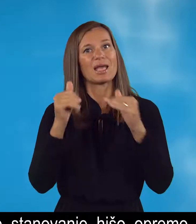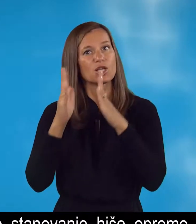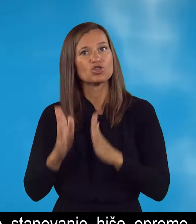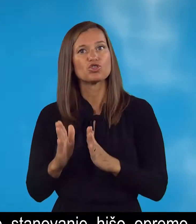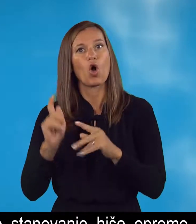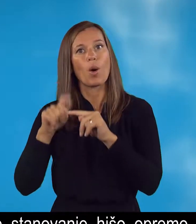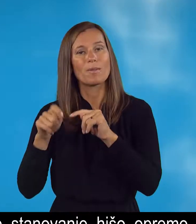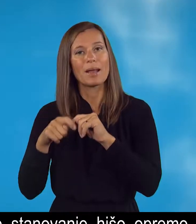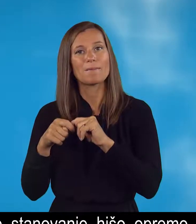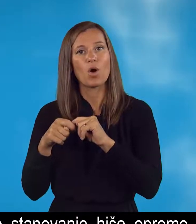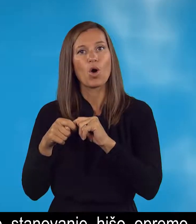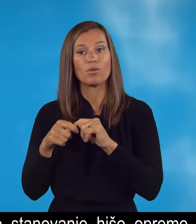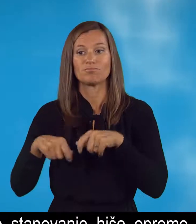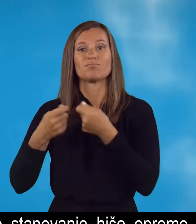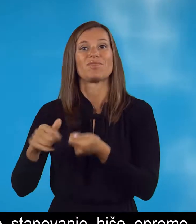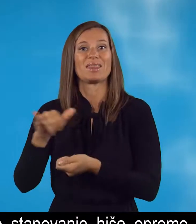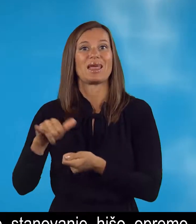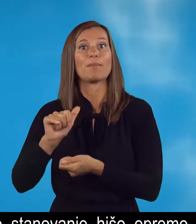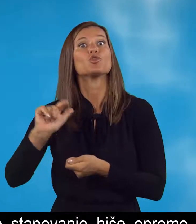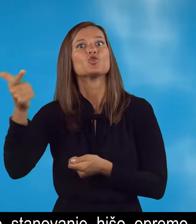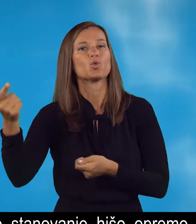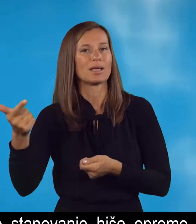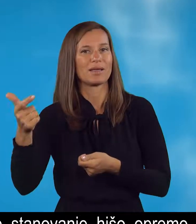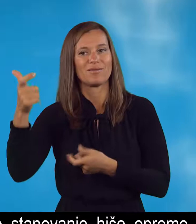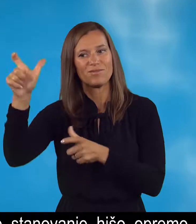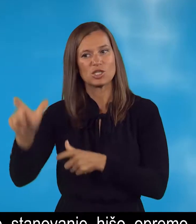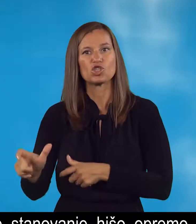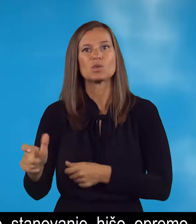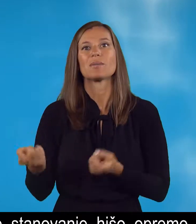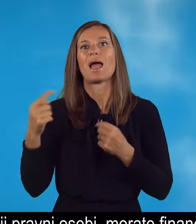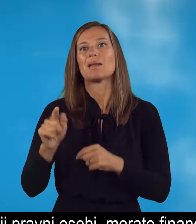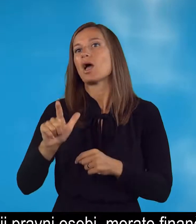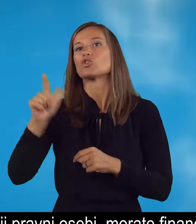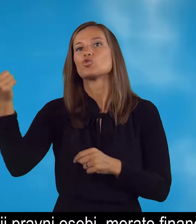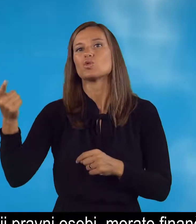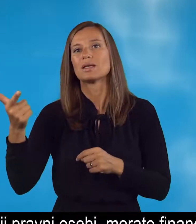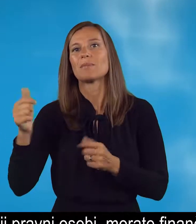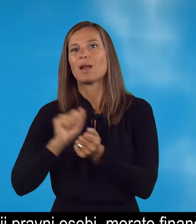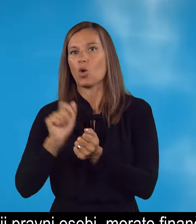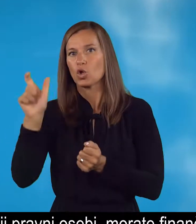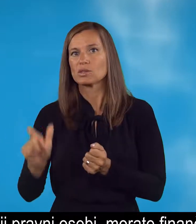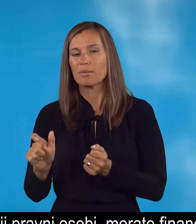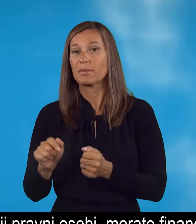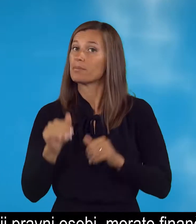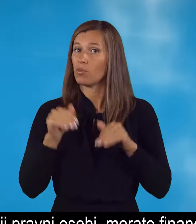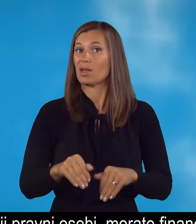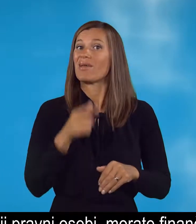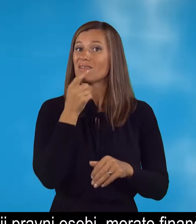hišo, opremo, v najem drugi fizični osebi ali tuji pravni osebi, morate finančni